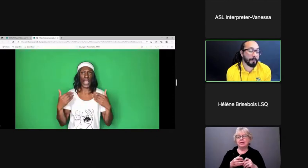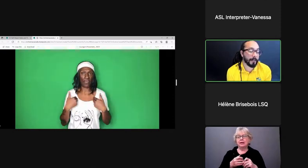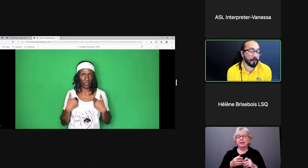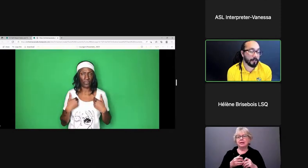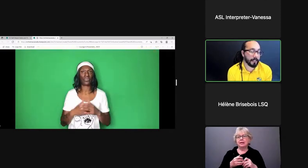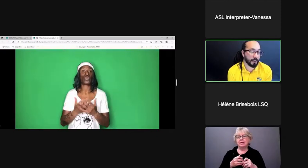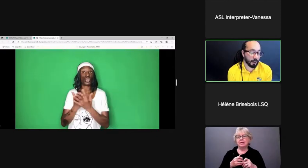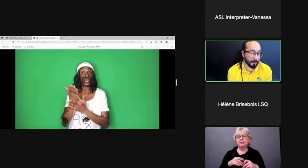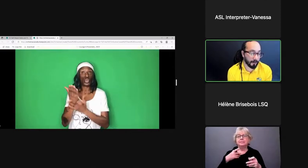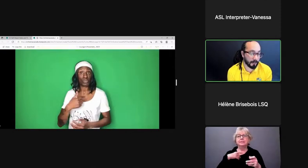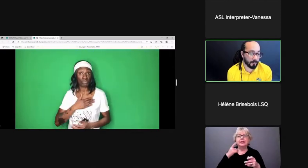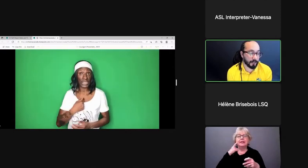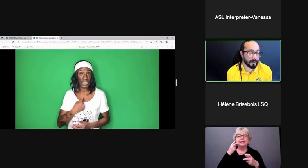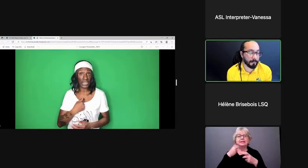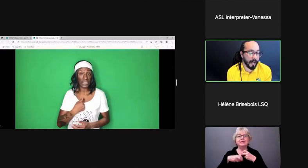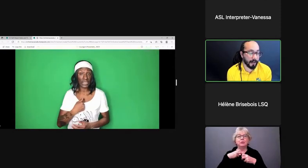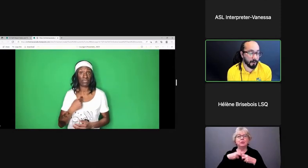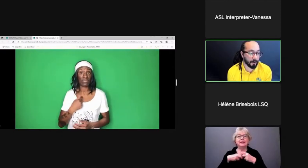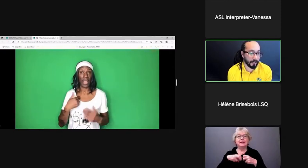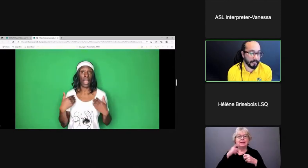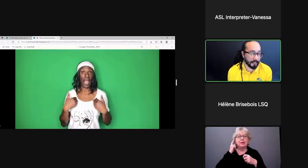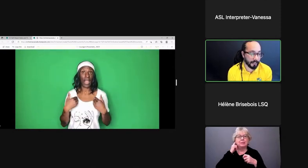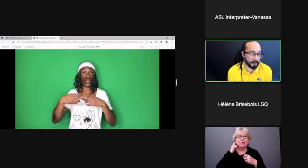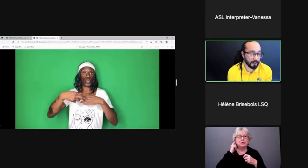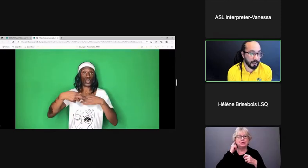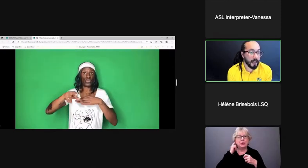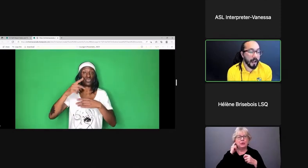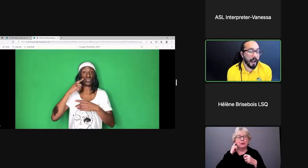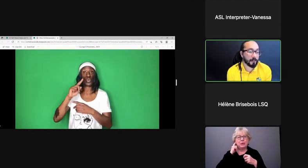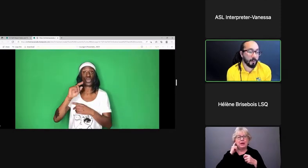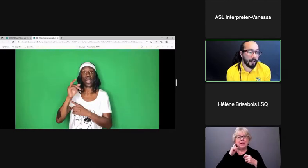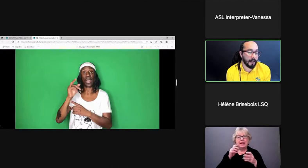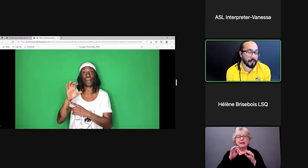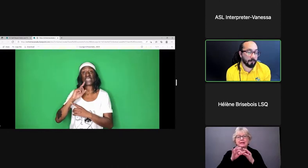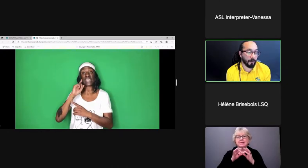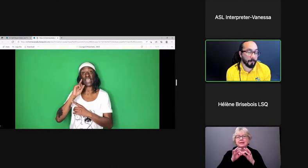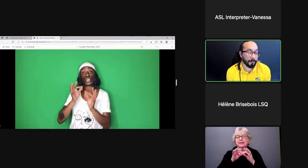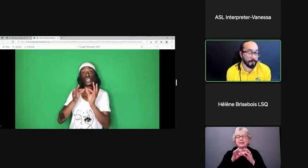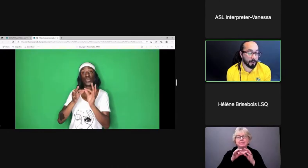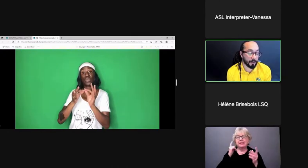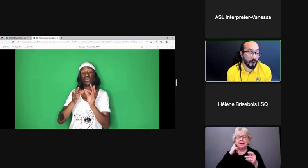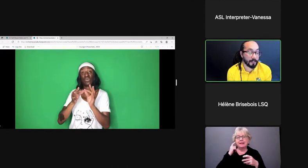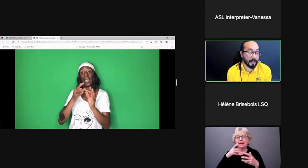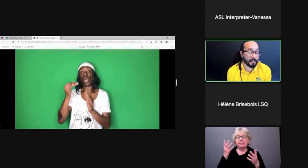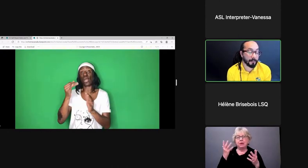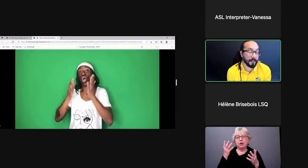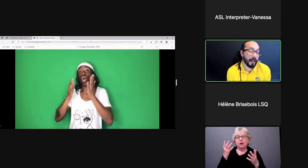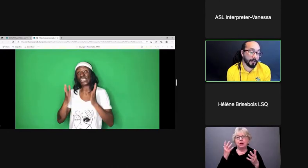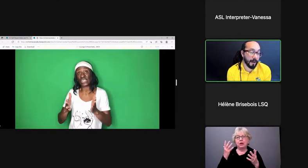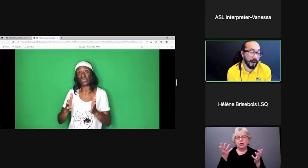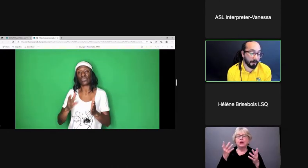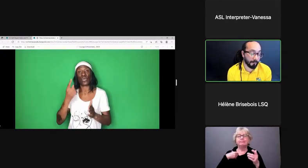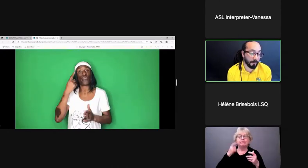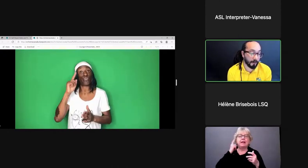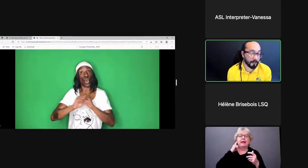Alors, difficulté au niveau du son. L'interprète ne m'entend pas. Ah, le son revient.